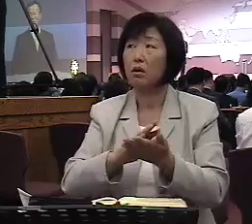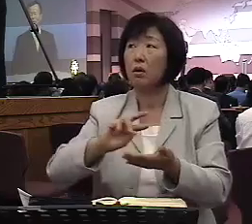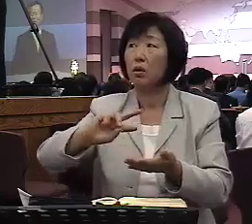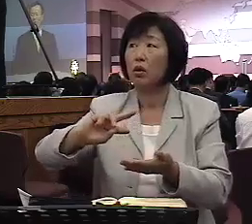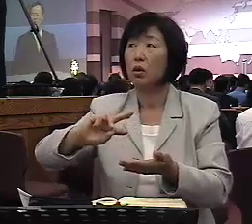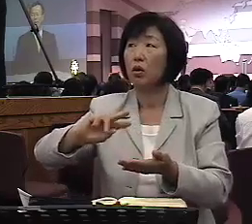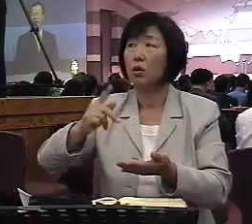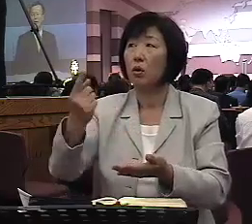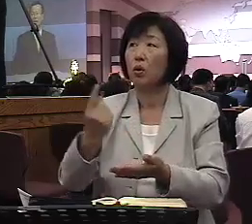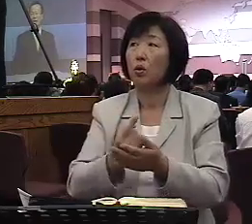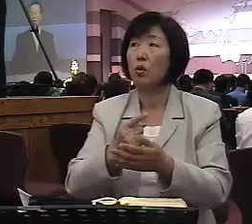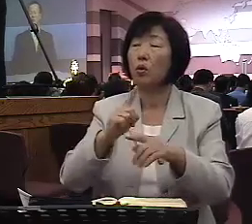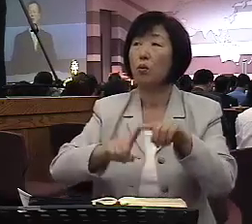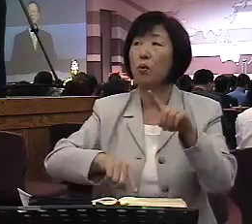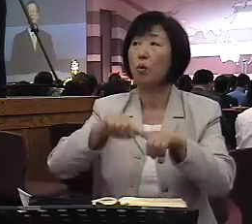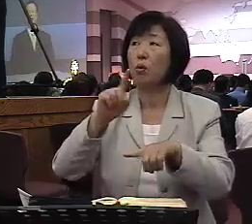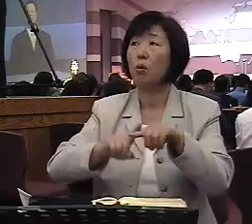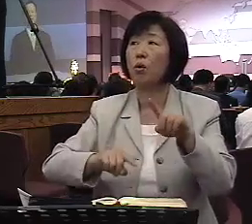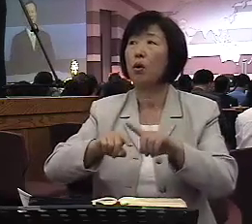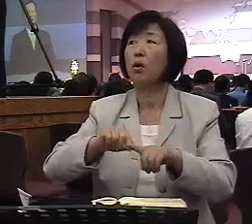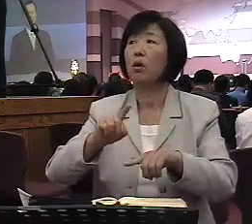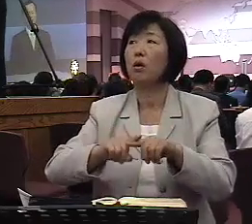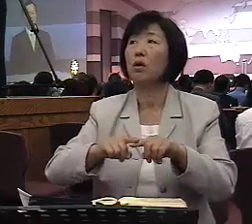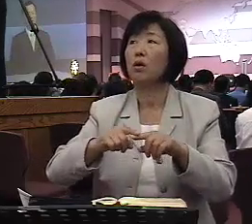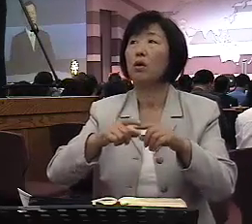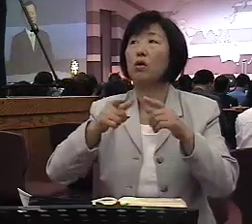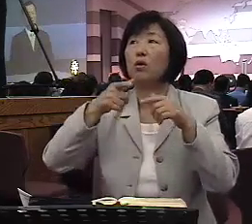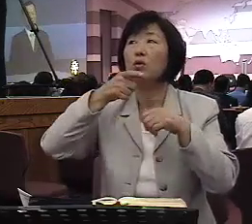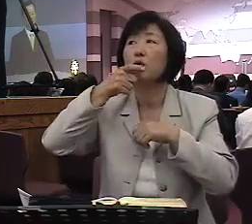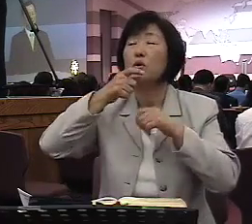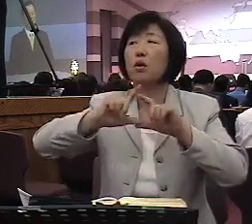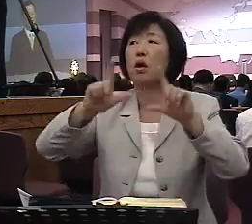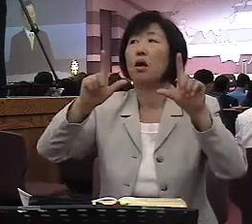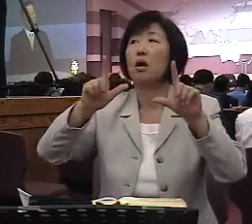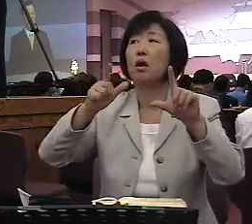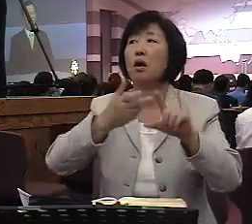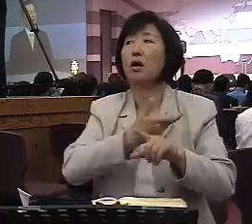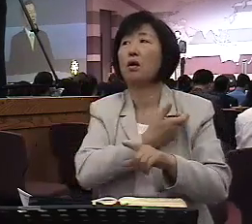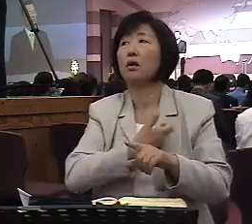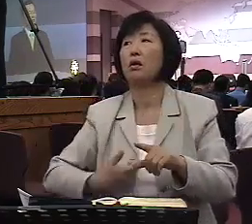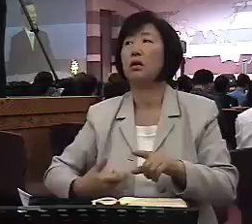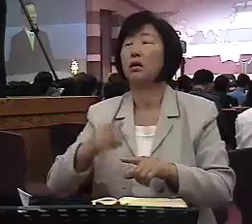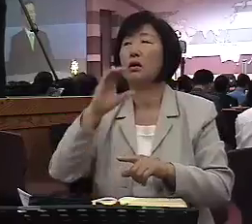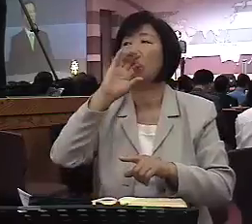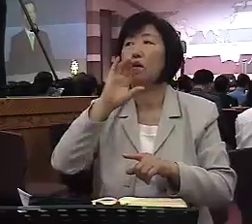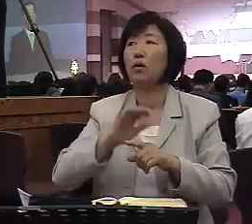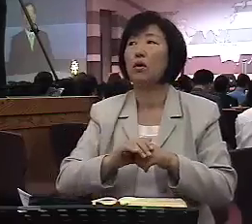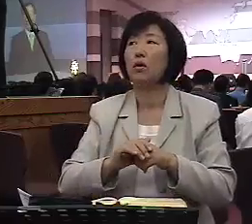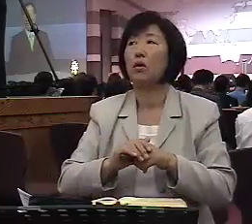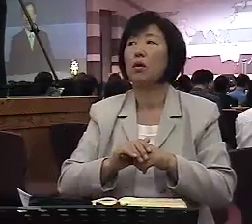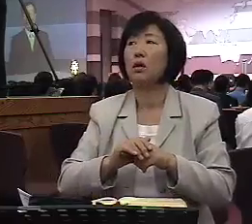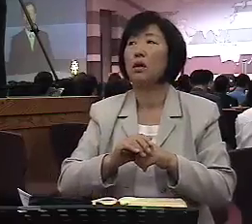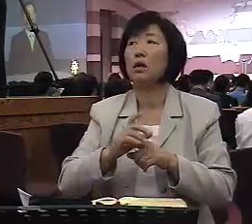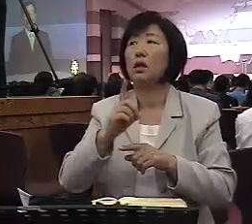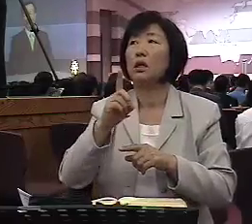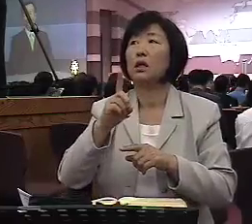돌아오는 목요일부터 수요일부터 금요일까지는 이번에 제자 훈련하는 모든 교육자들이 DT